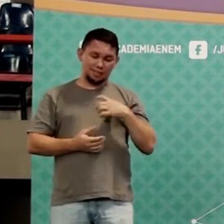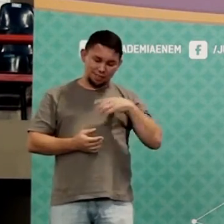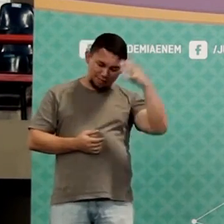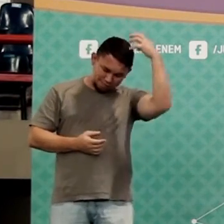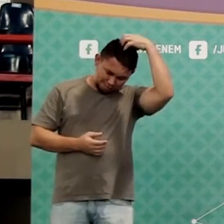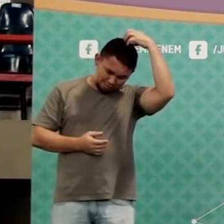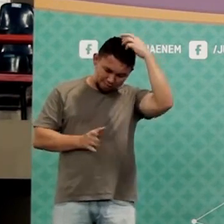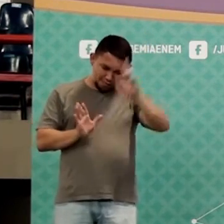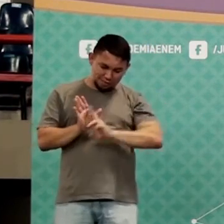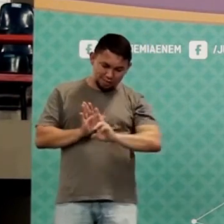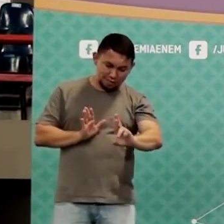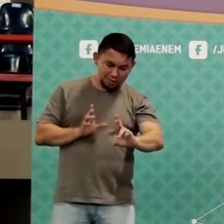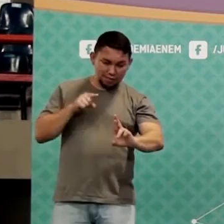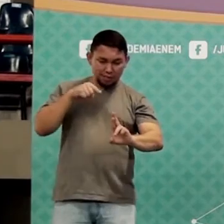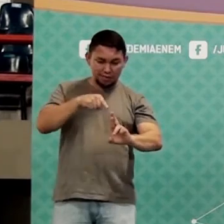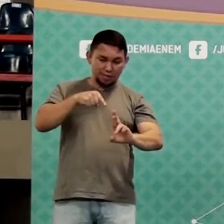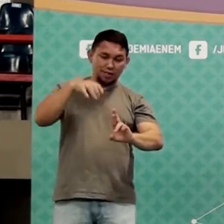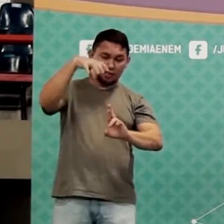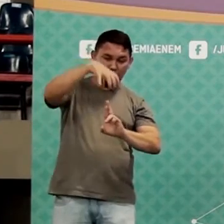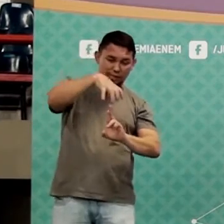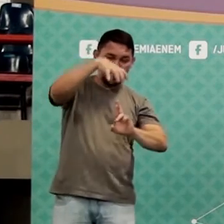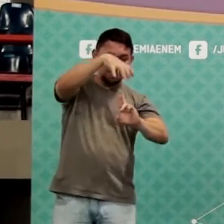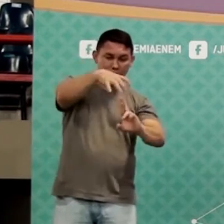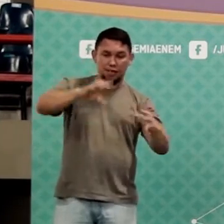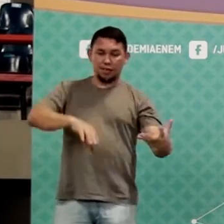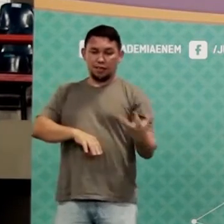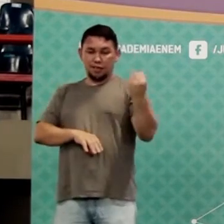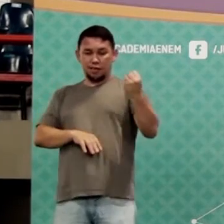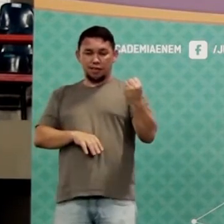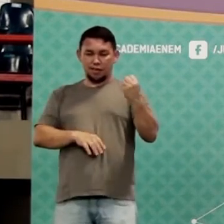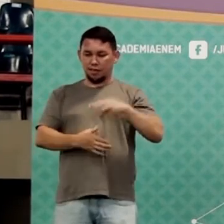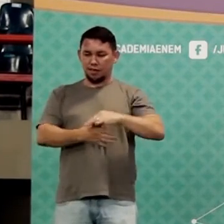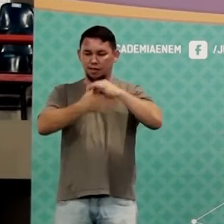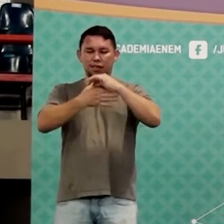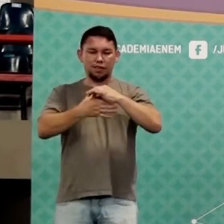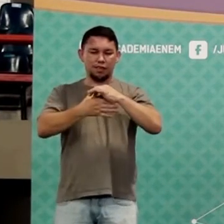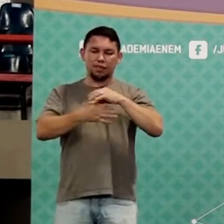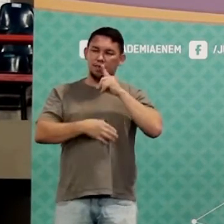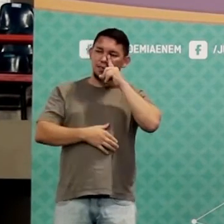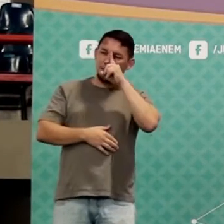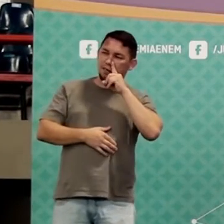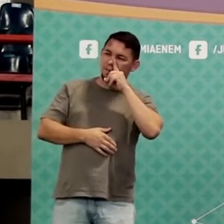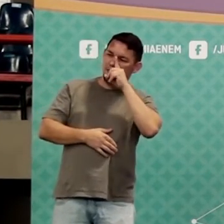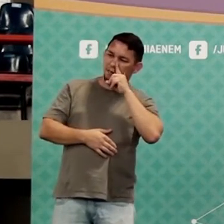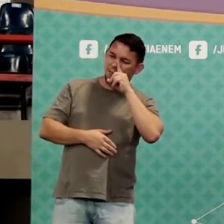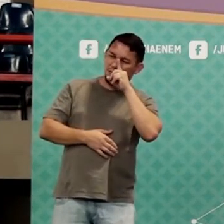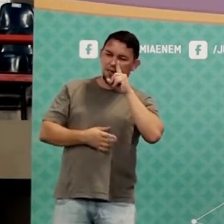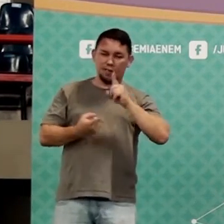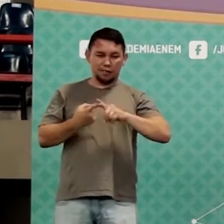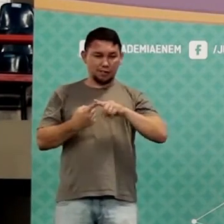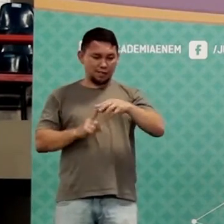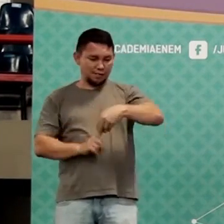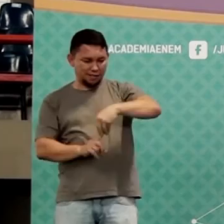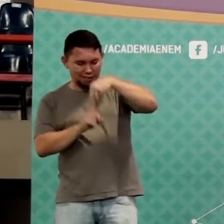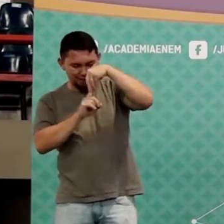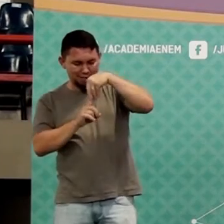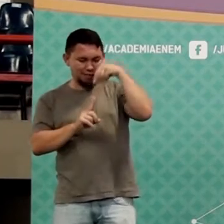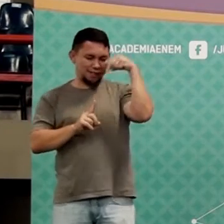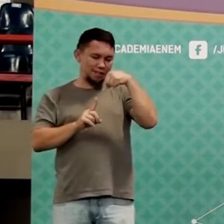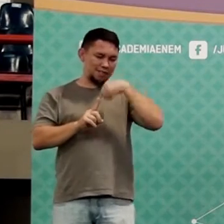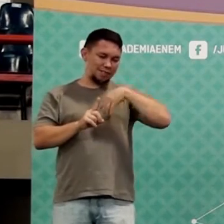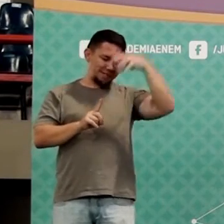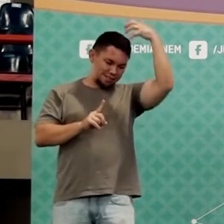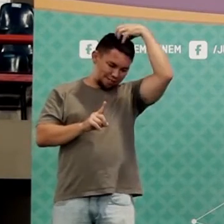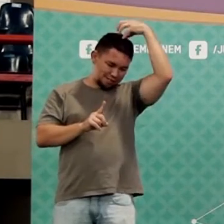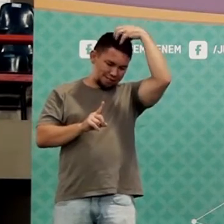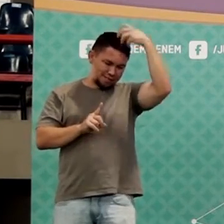é um representante de Deus, que vem para nos salvar do próprio homem, que é perigoso, e que só ele, sendo rei,